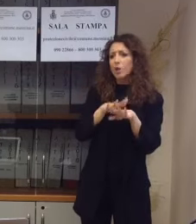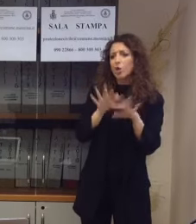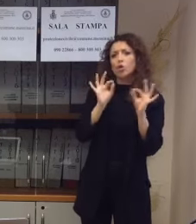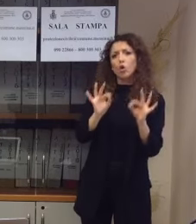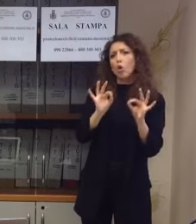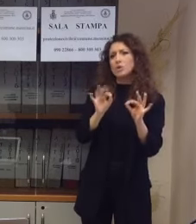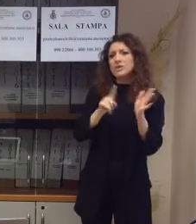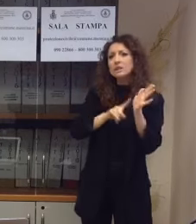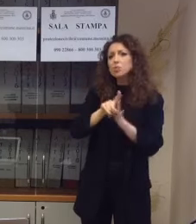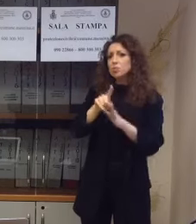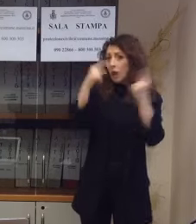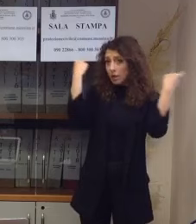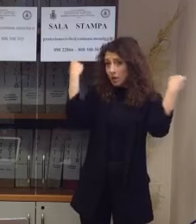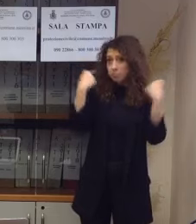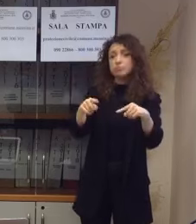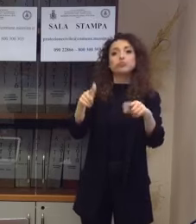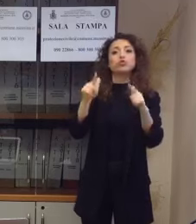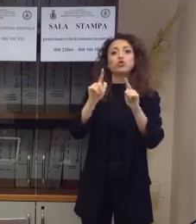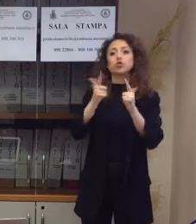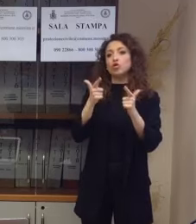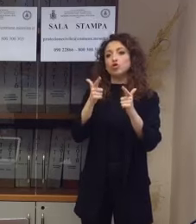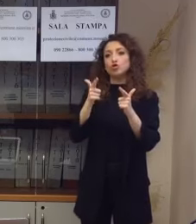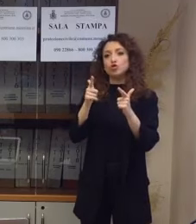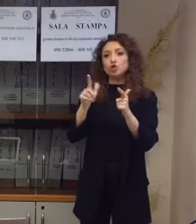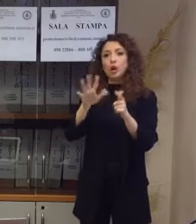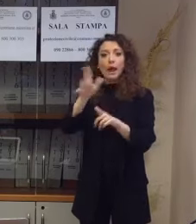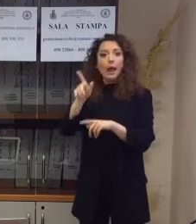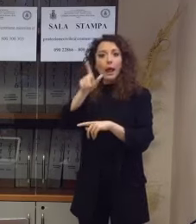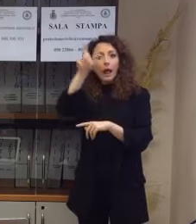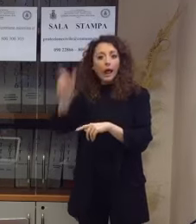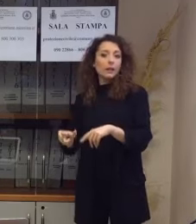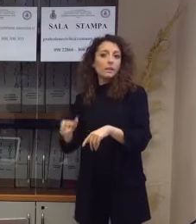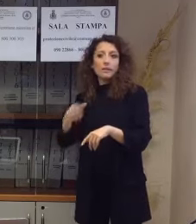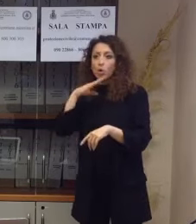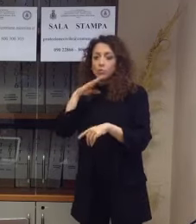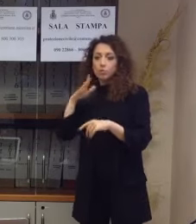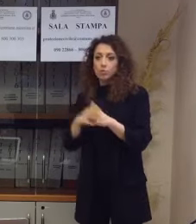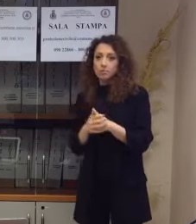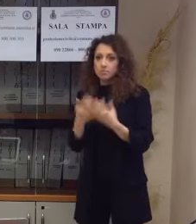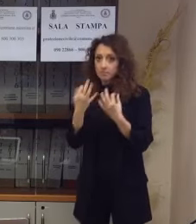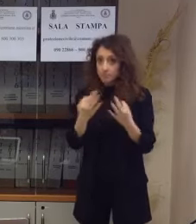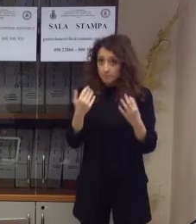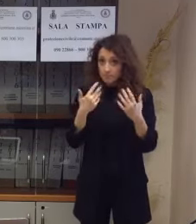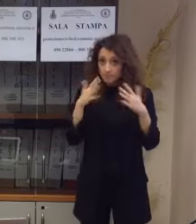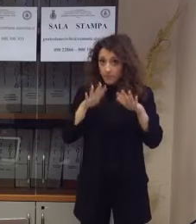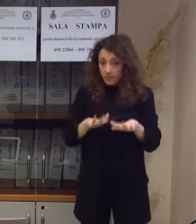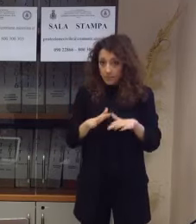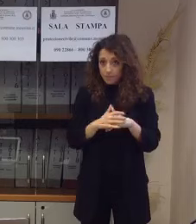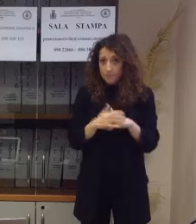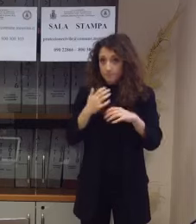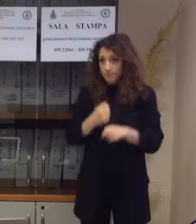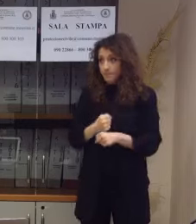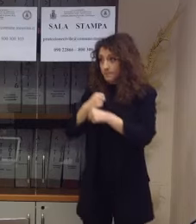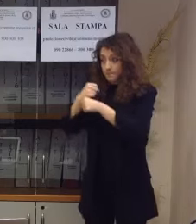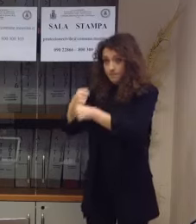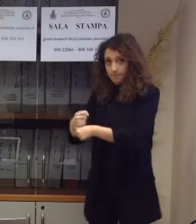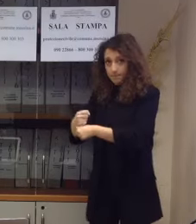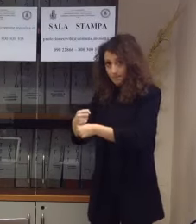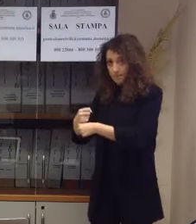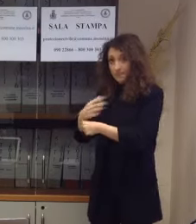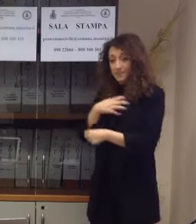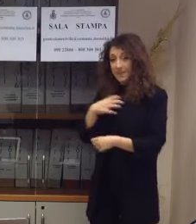che ha dato questo risultato. Bene. E allora io mi fermo, do la parola all'assessore Calafiore,